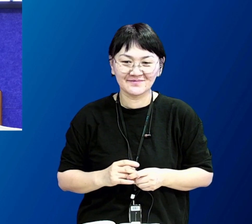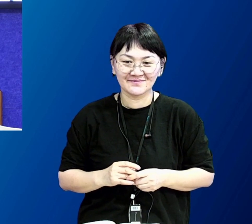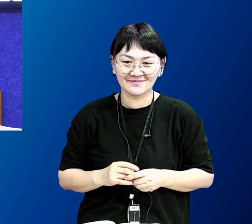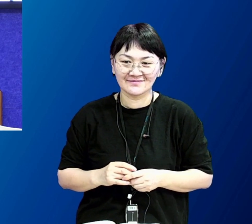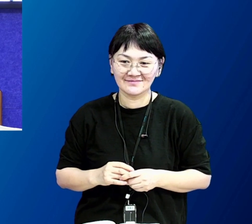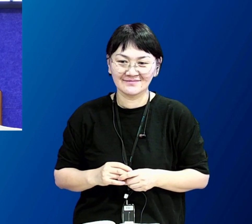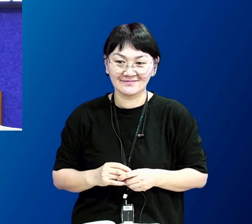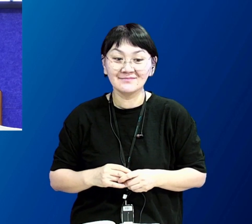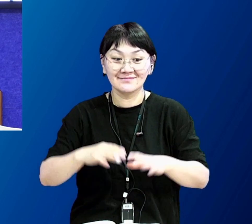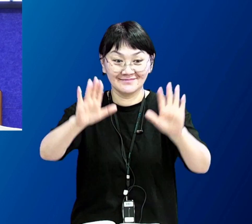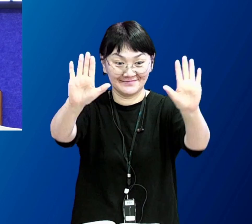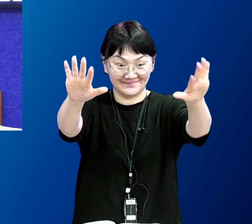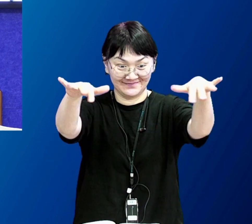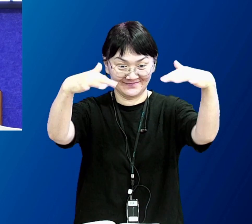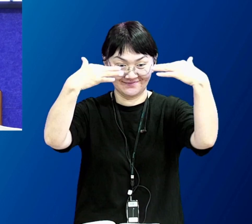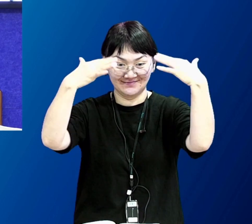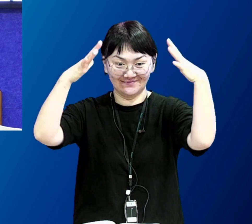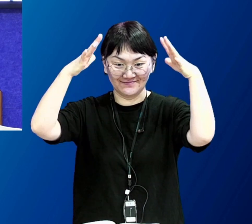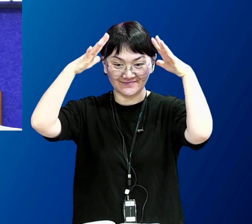За.